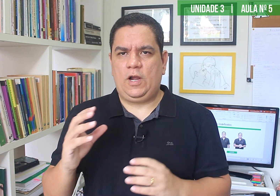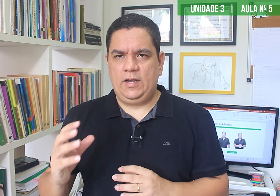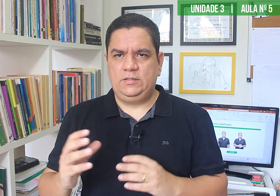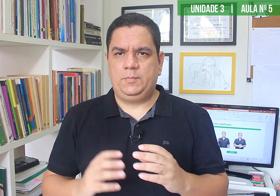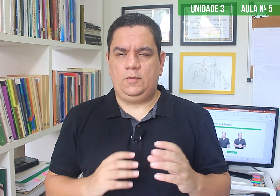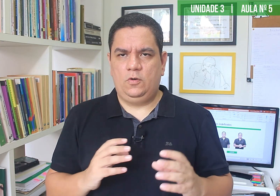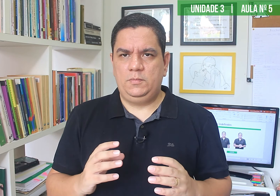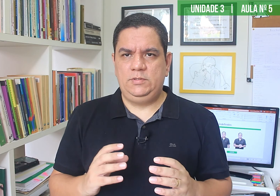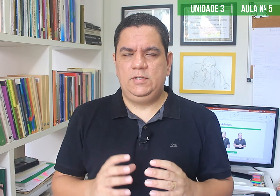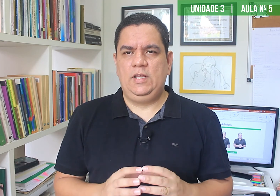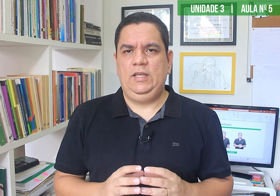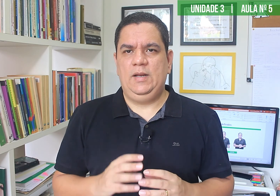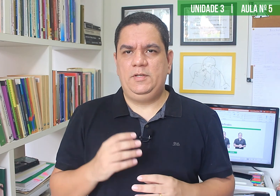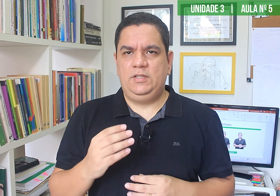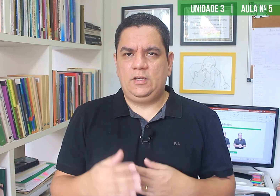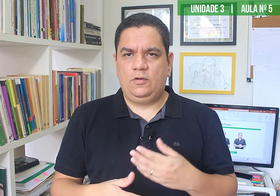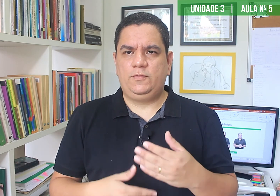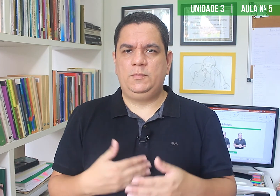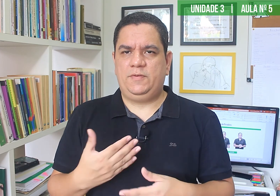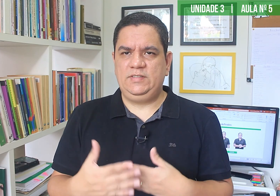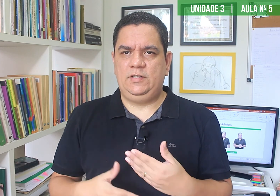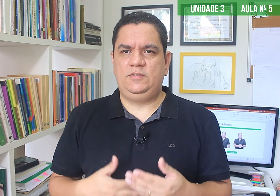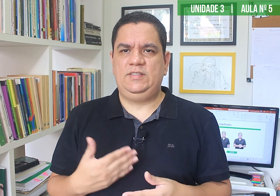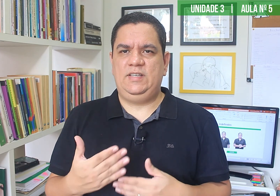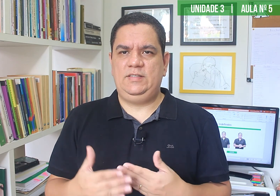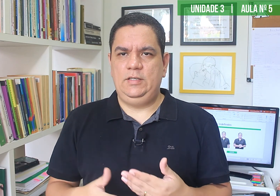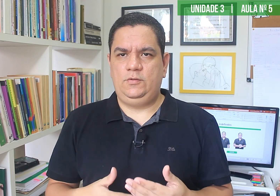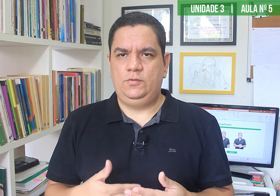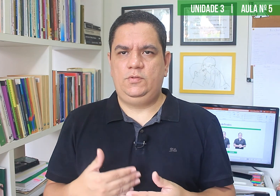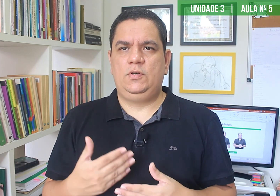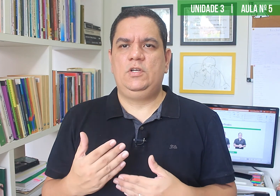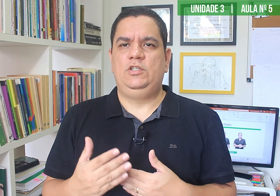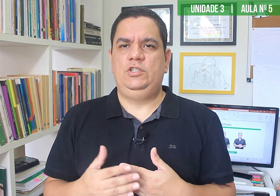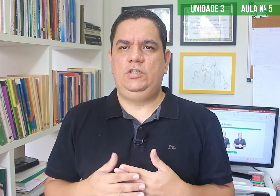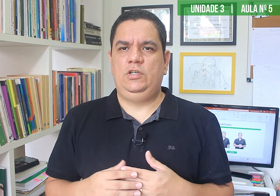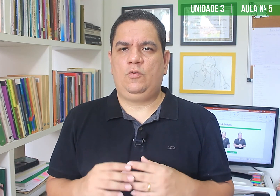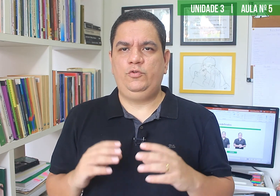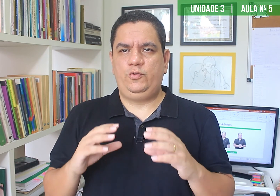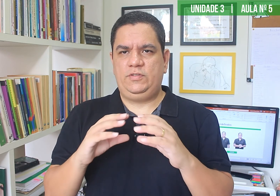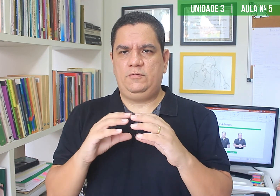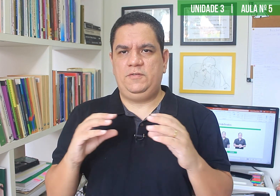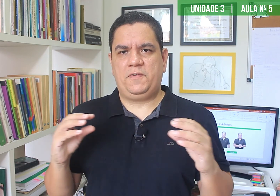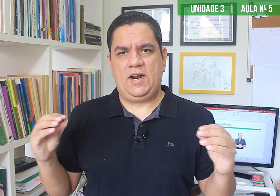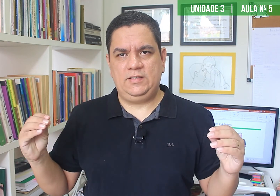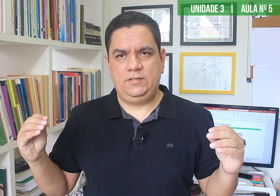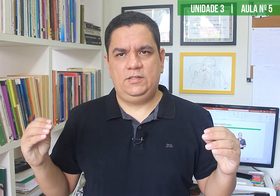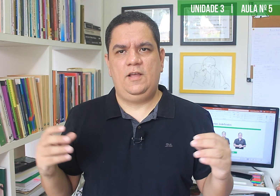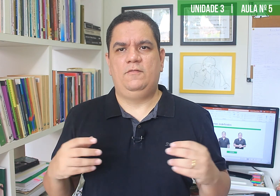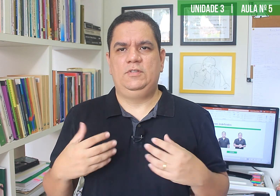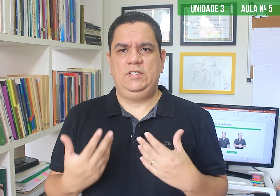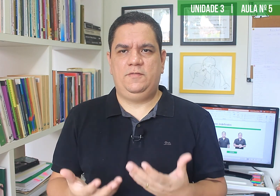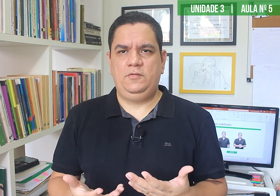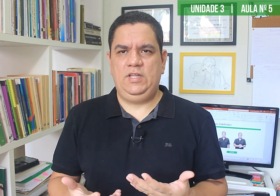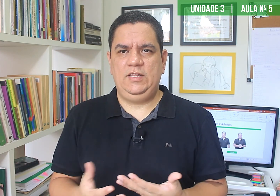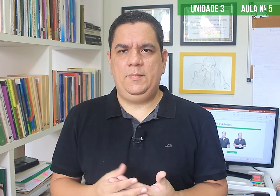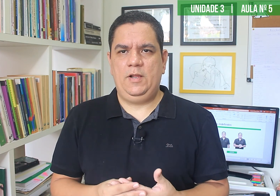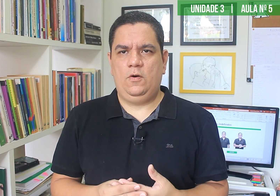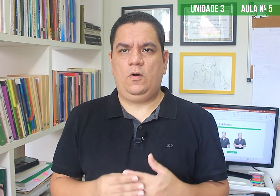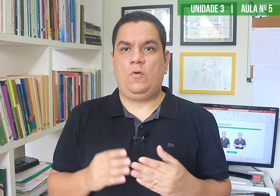esses pronomes, e na medida que nós formos fazendo os exercícios de construção de frases, vocês vão entender melhor qual